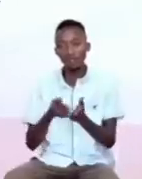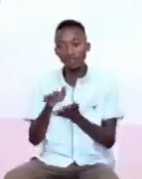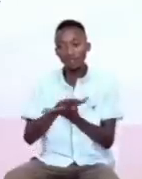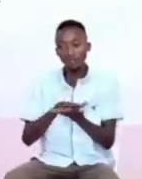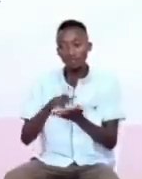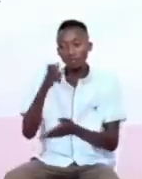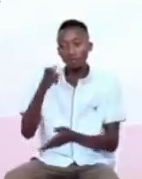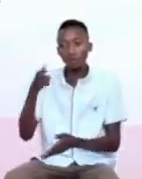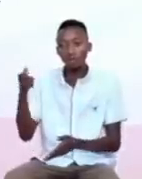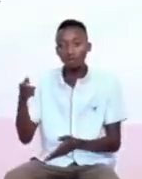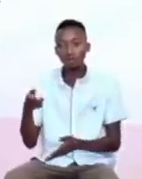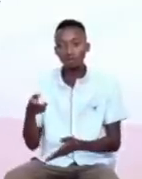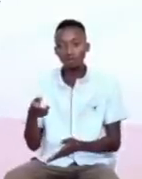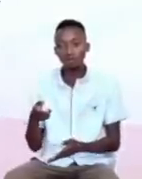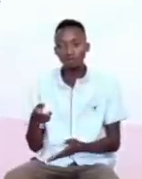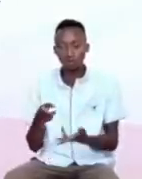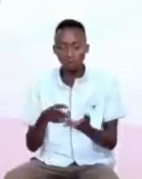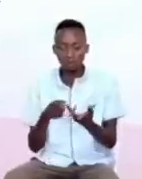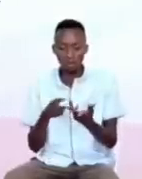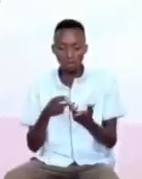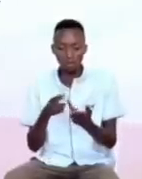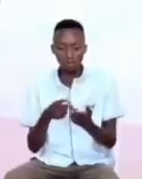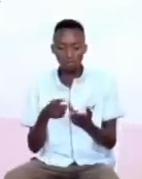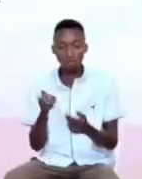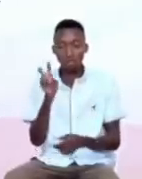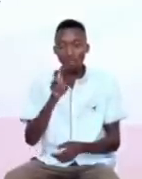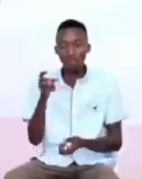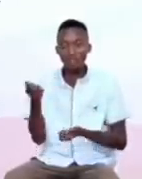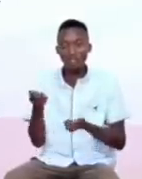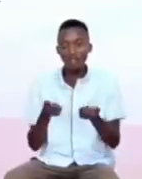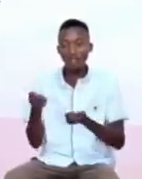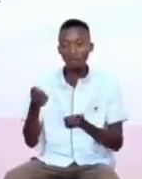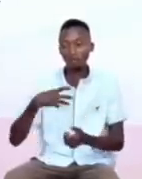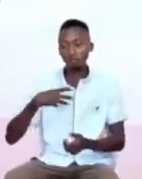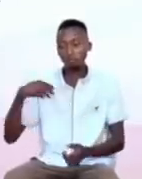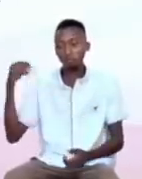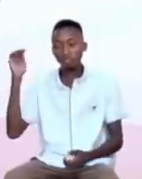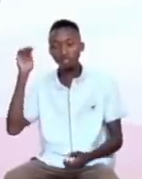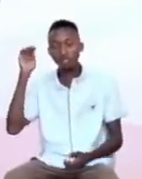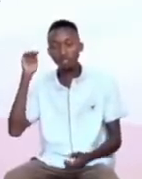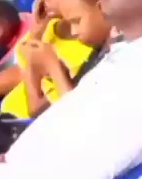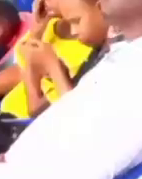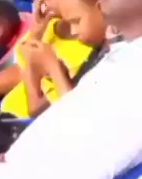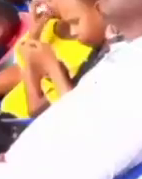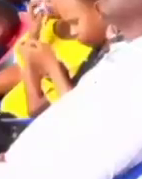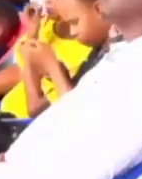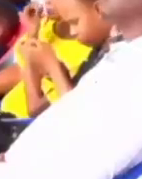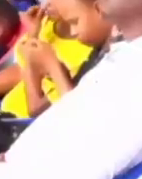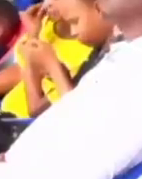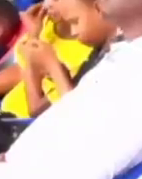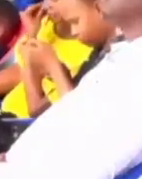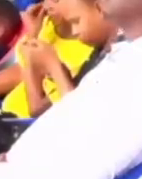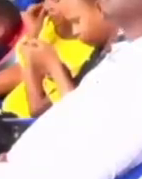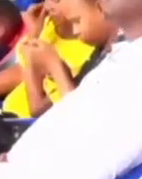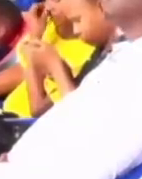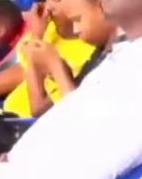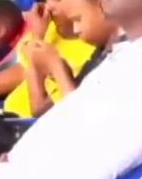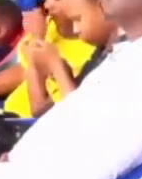wanapiga mahesabu hapa, jamani, tunatafuta gari la kupeleka kwa yetu sijui Dodoma. Anaibuka tu mtu mmoja anasema mimi nitakava safari yote ya